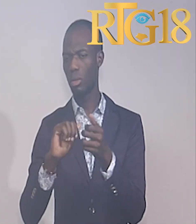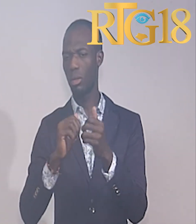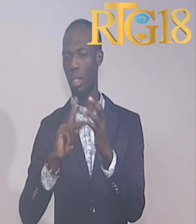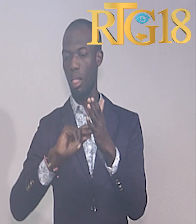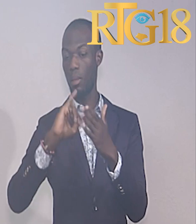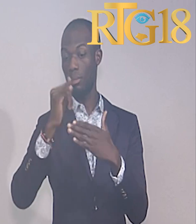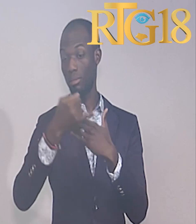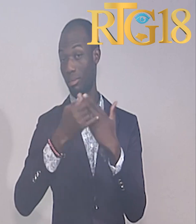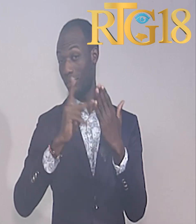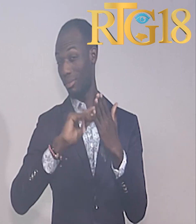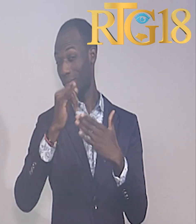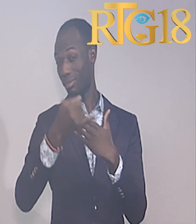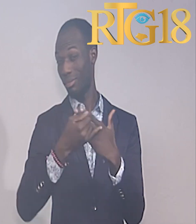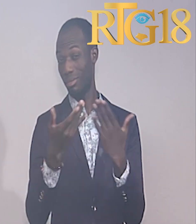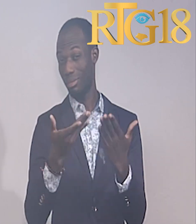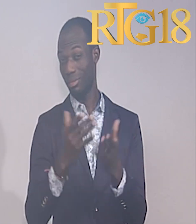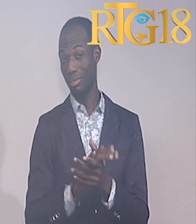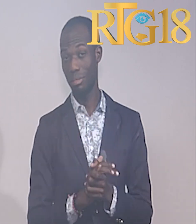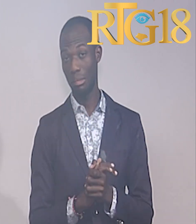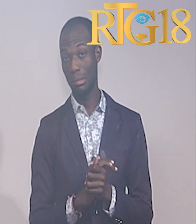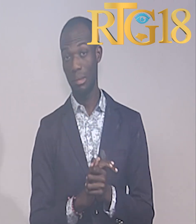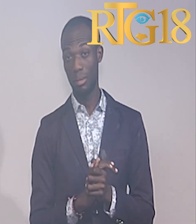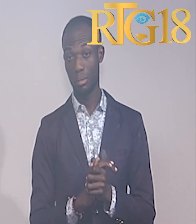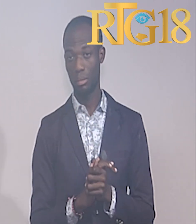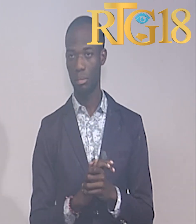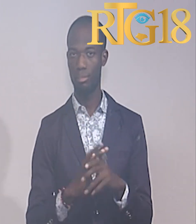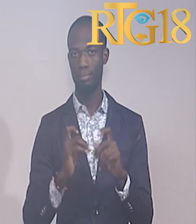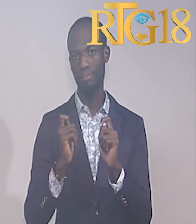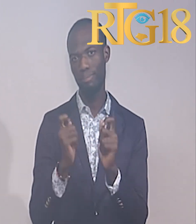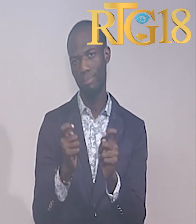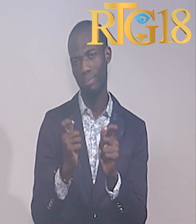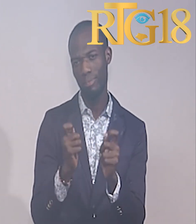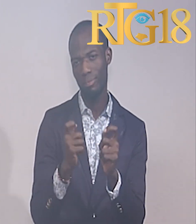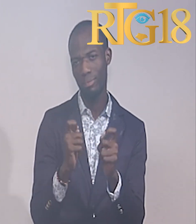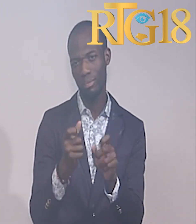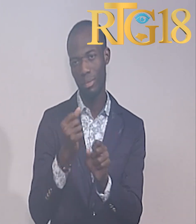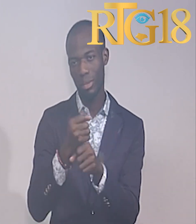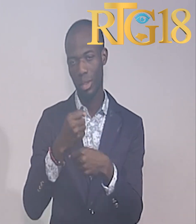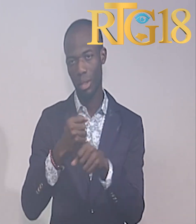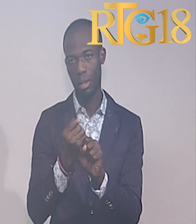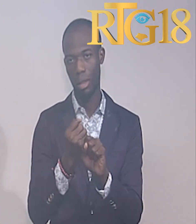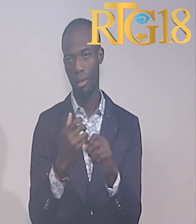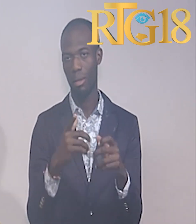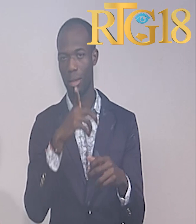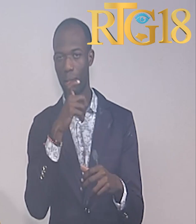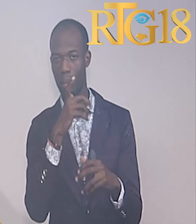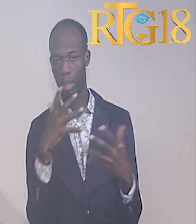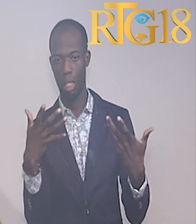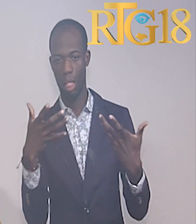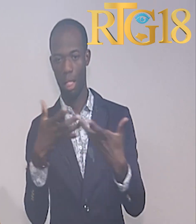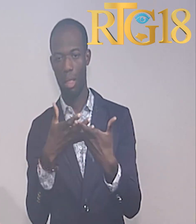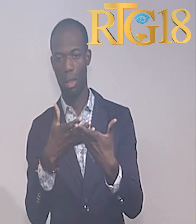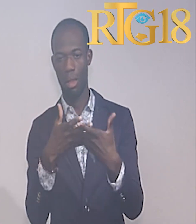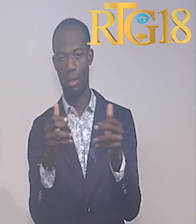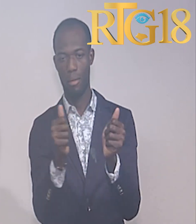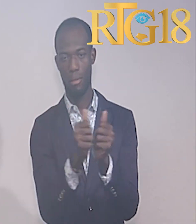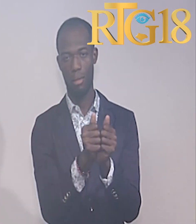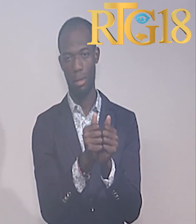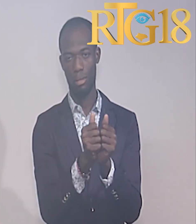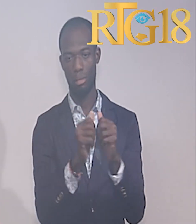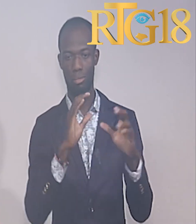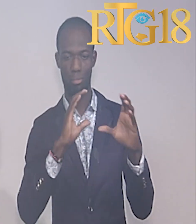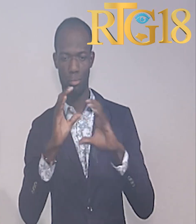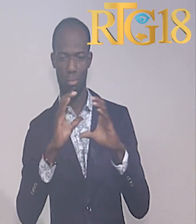projet que nous allons exécuter, que nous allons réaliser de concert avec le Centre de communication